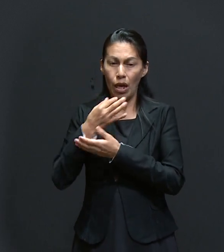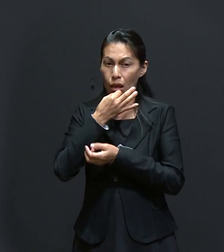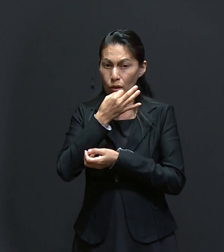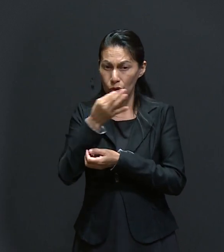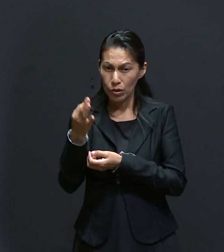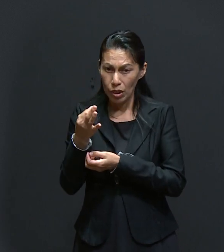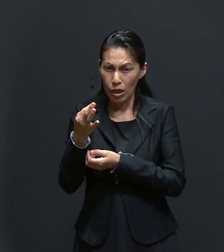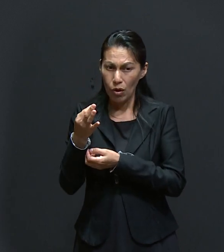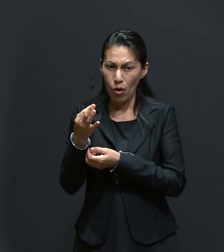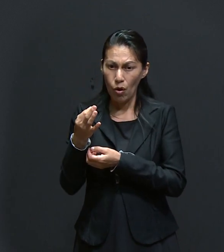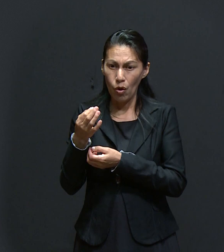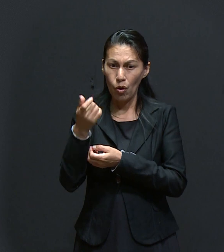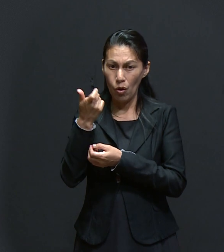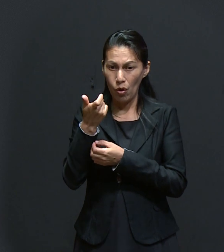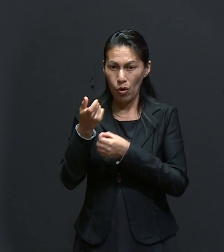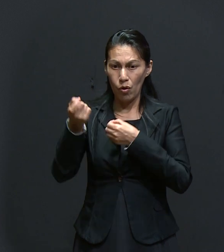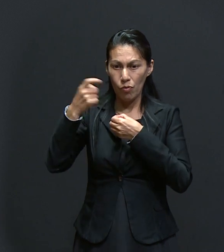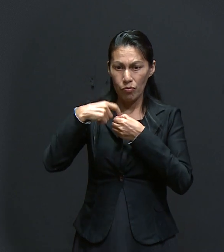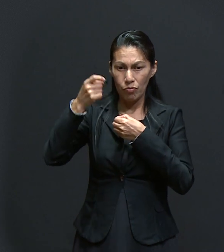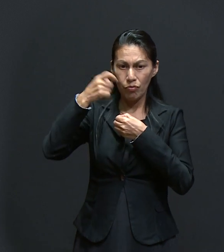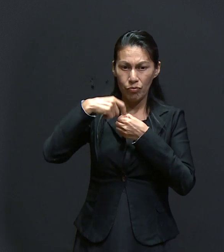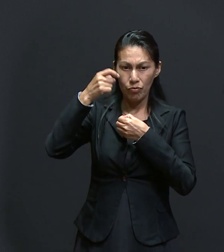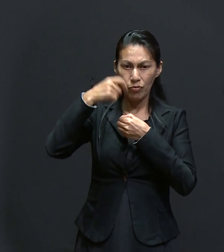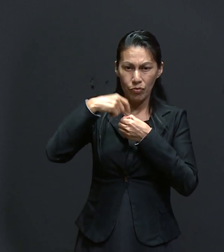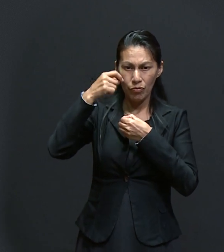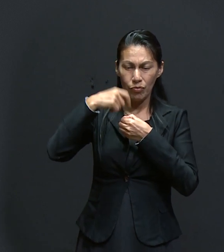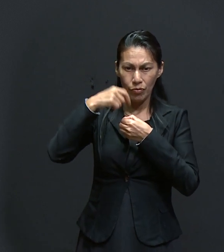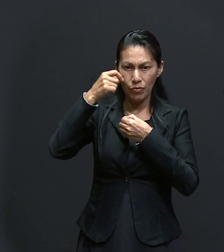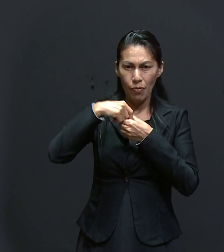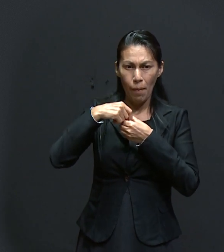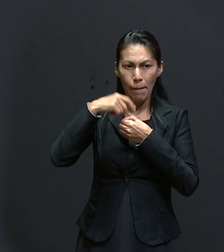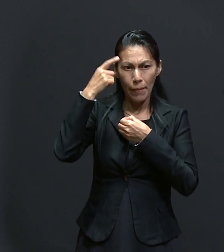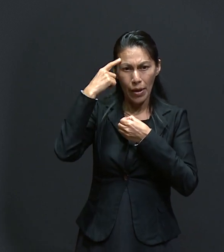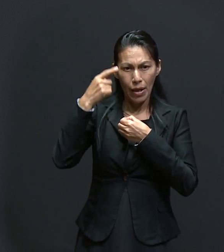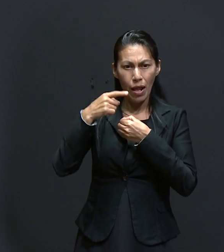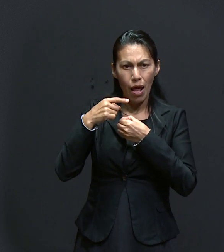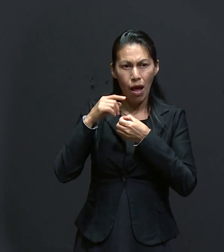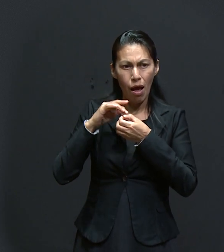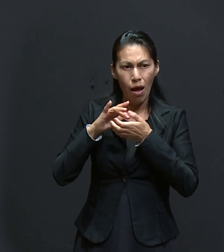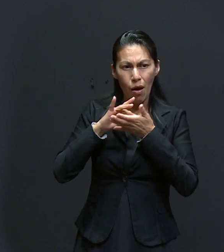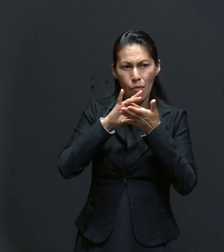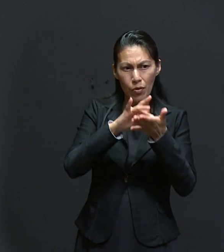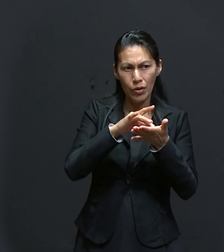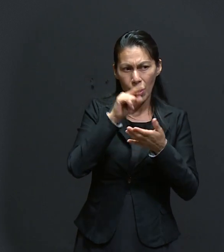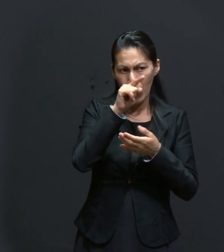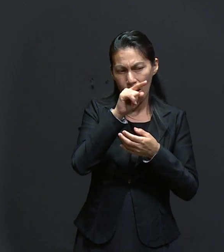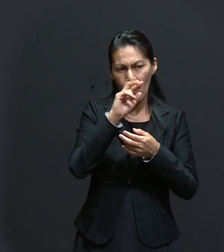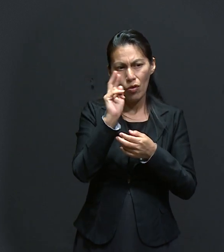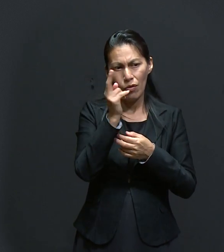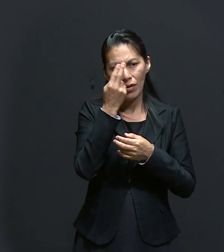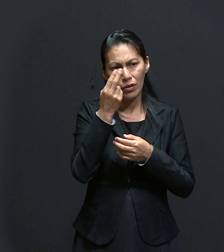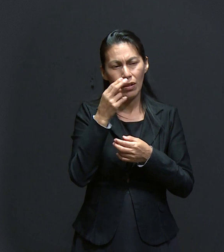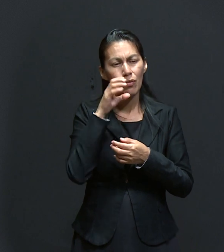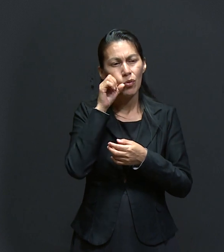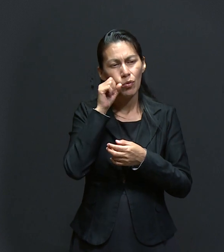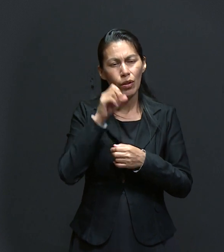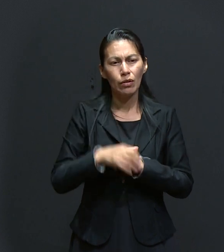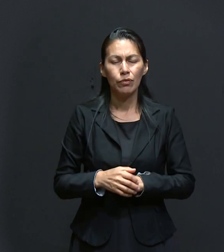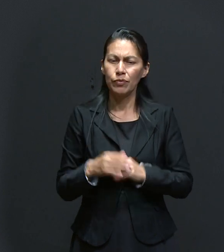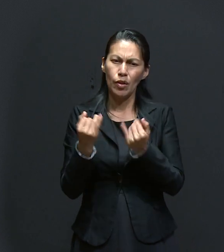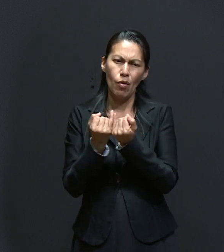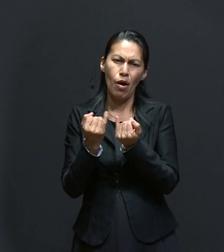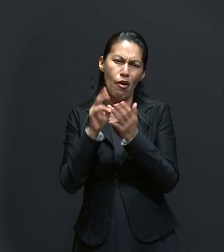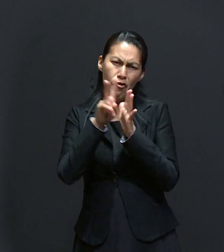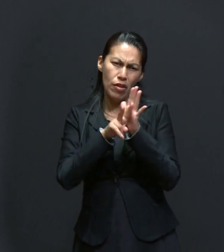anunciaron recaudación de fondos para ucrania y entiendo que administración toma la decisión que estos recursos